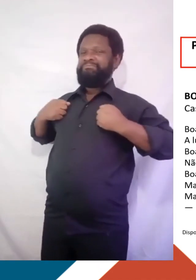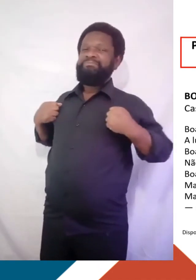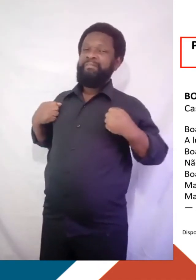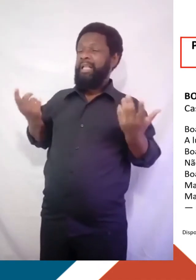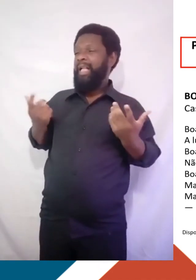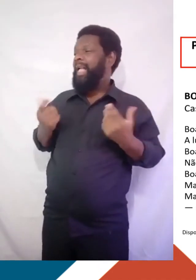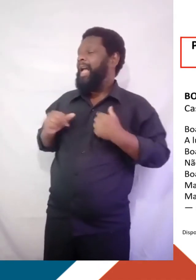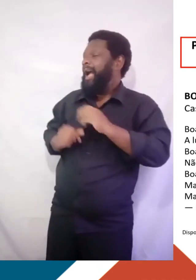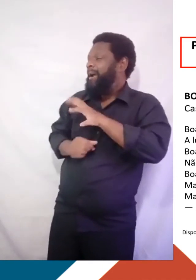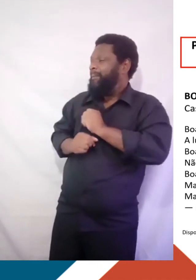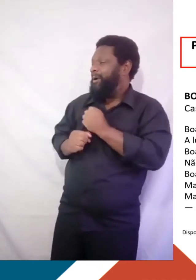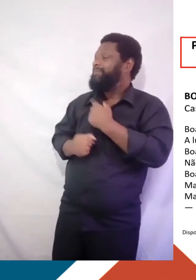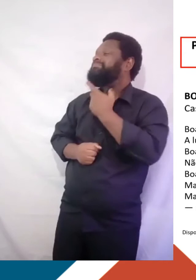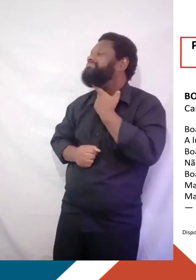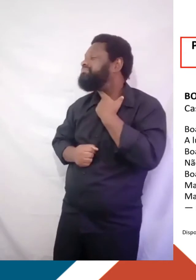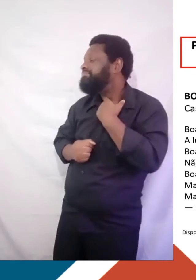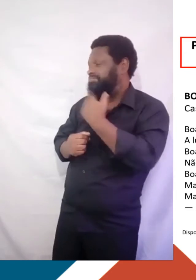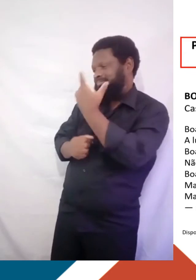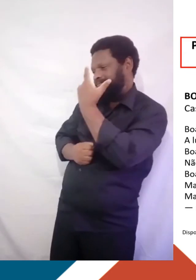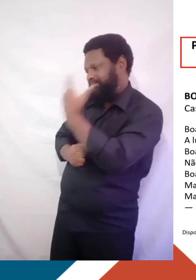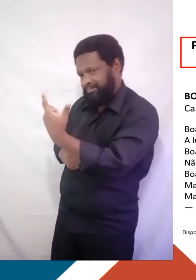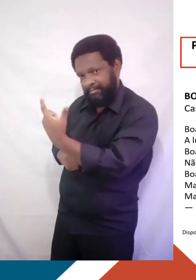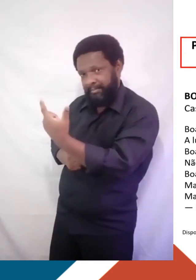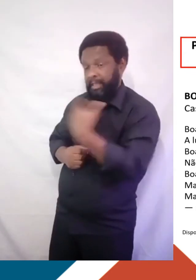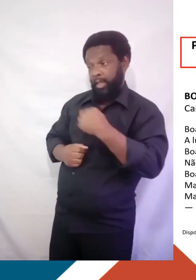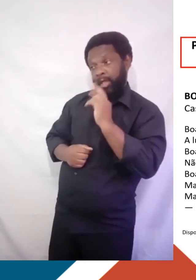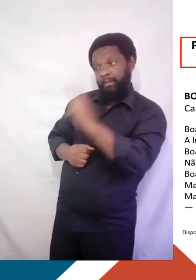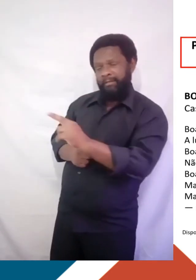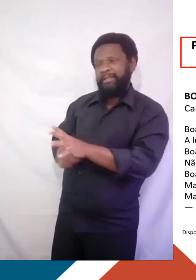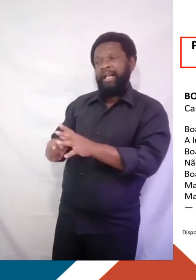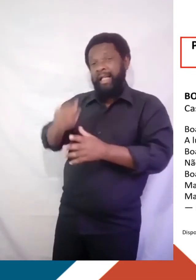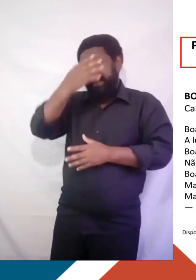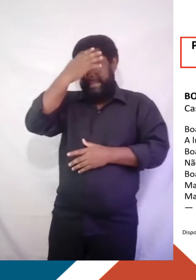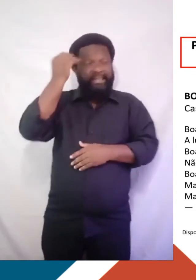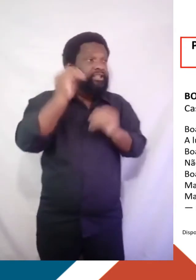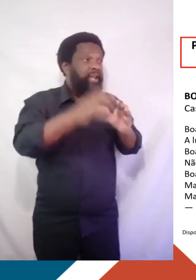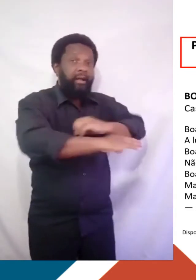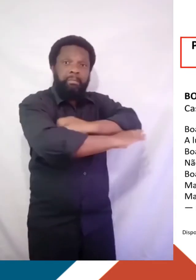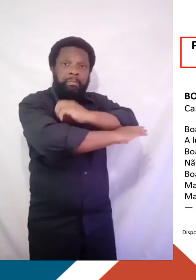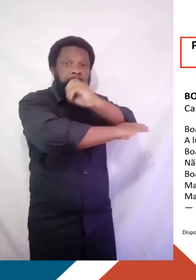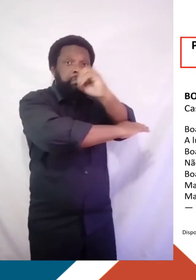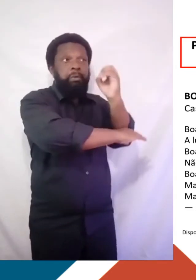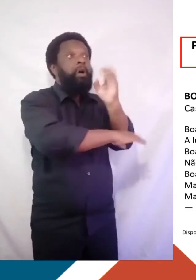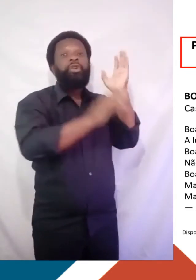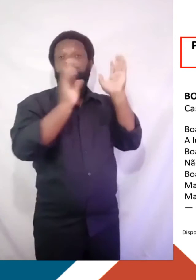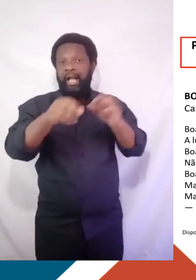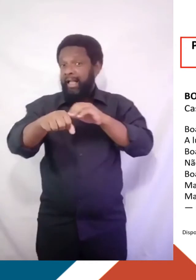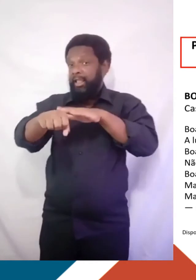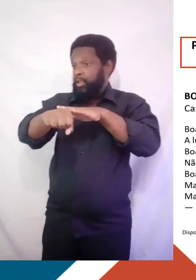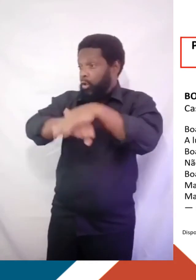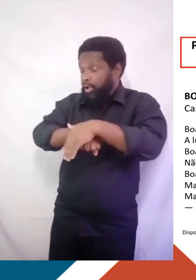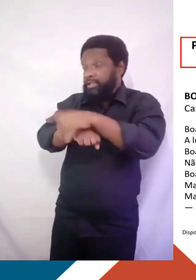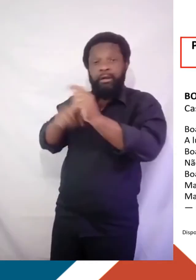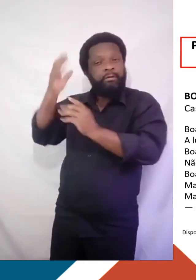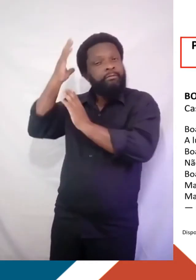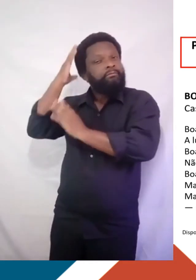mar de amor onde vagam meus desejos. Eu direi, me esquecendo da alvorada, é noite ainda em teu cabelo